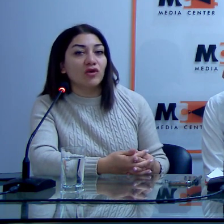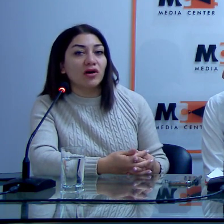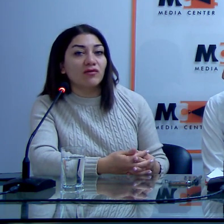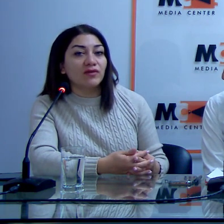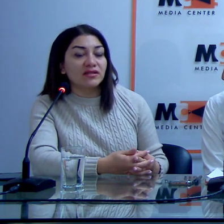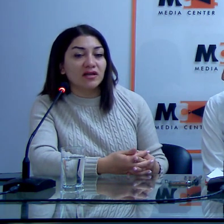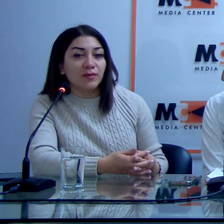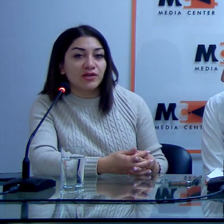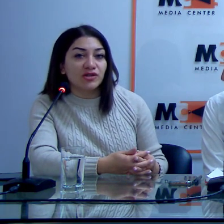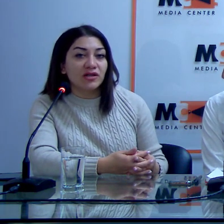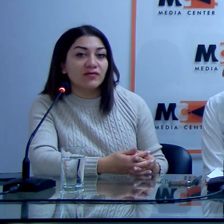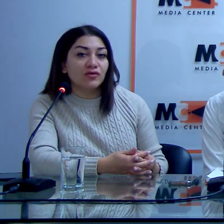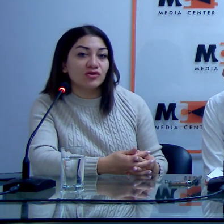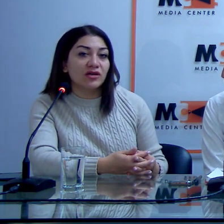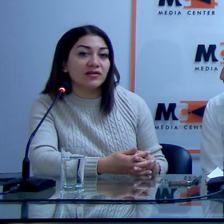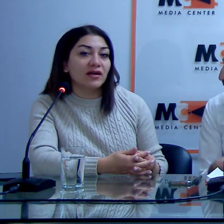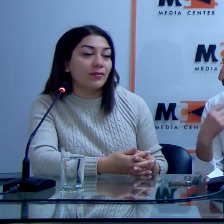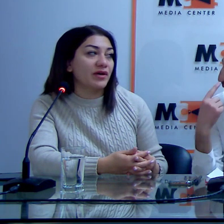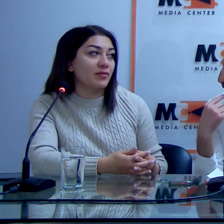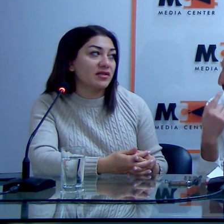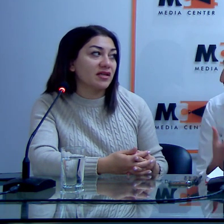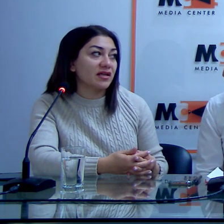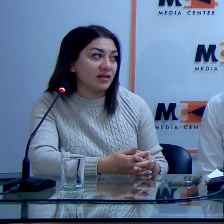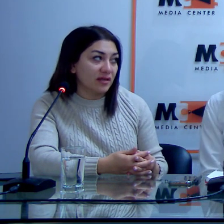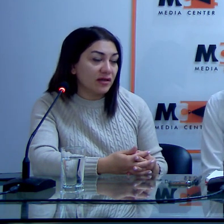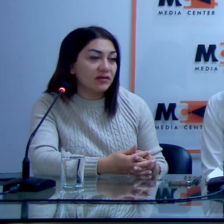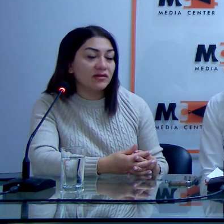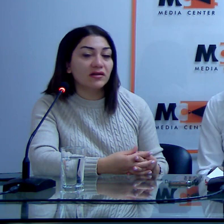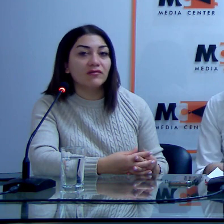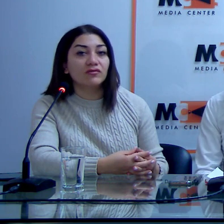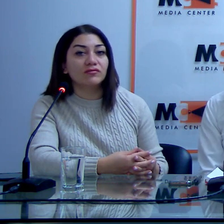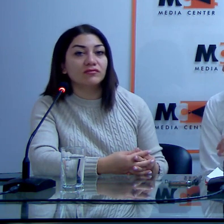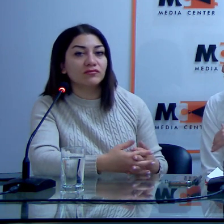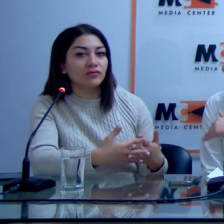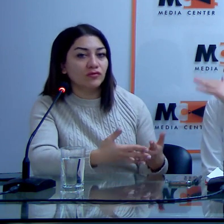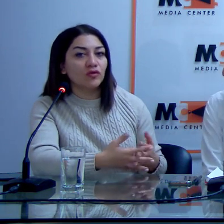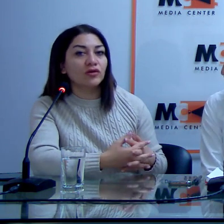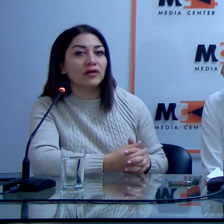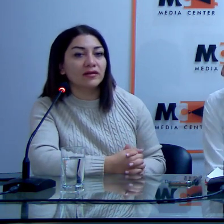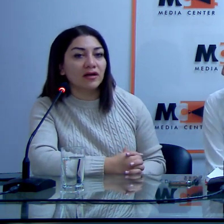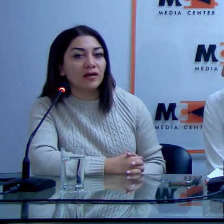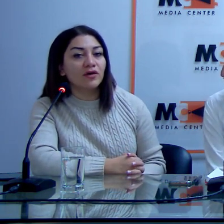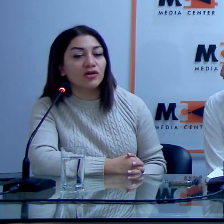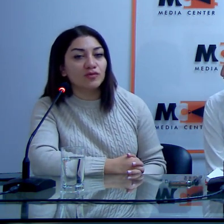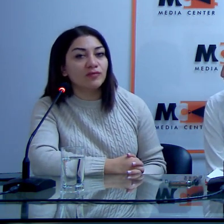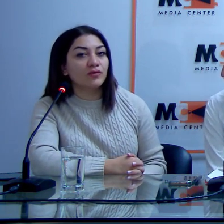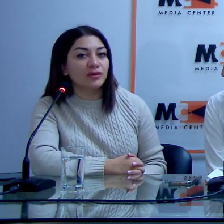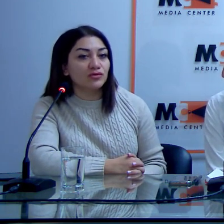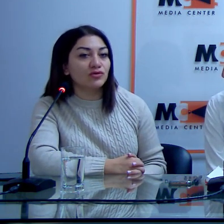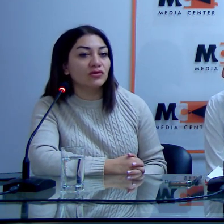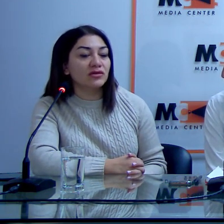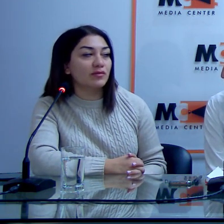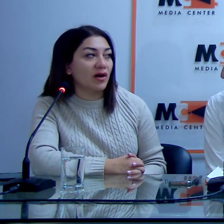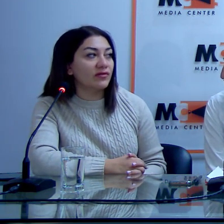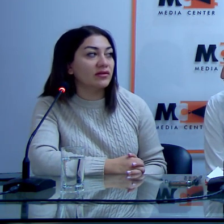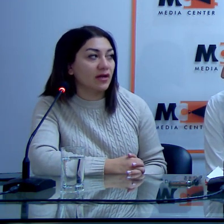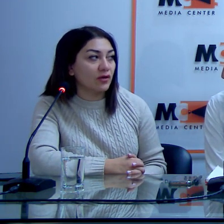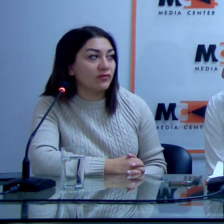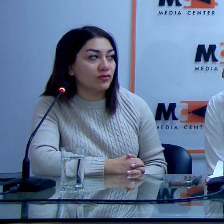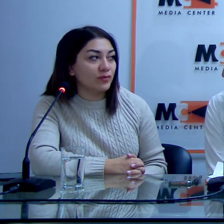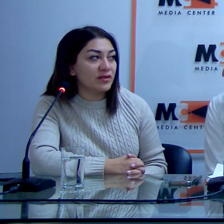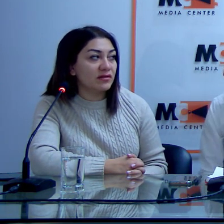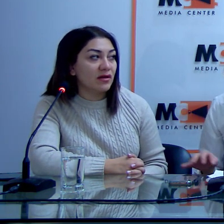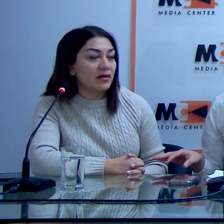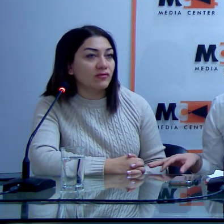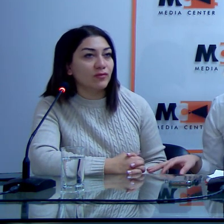կա թվորակավորված թարգմանիչների եւ խոսքային թերապիայի մասնագետների խնդիր կա, որը հետագայում կարծում եմ, որ պետությունը կզբաղվի